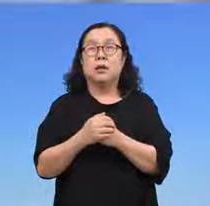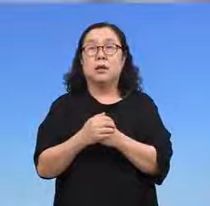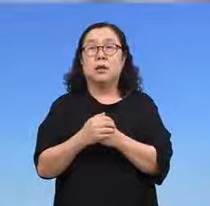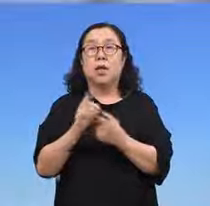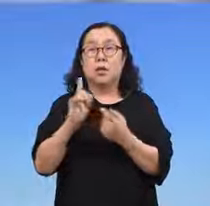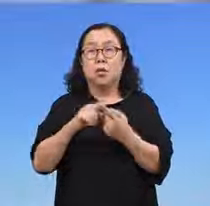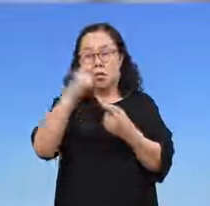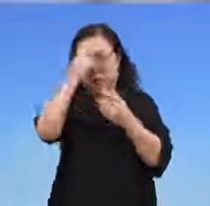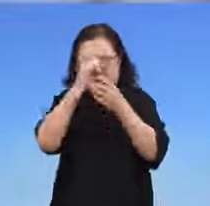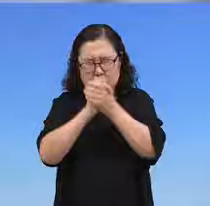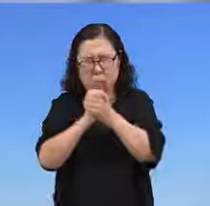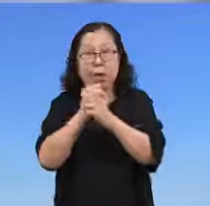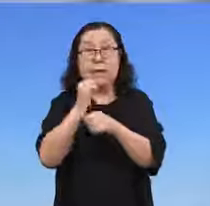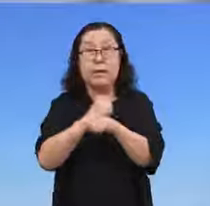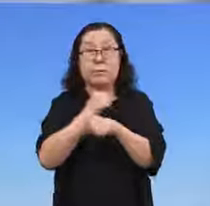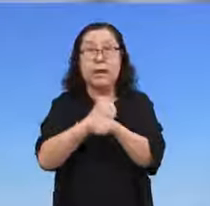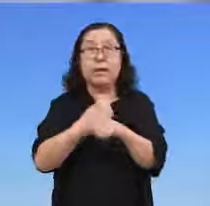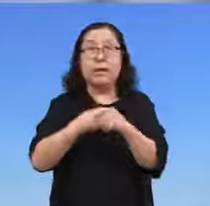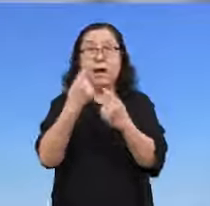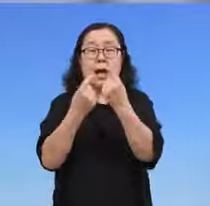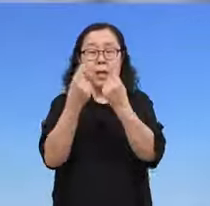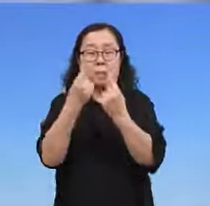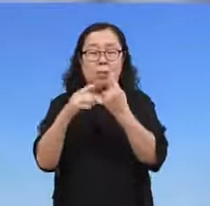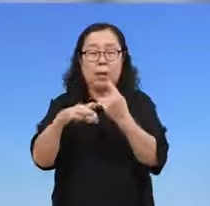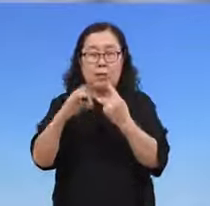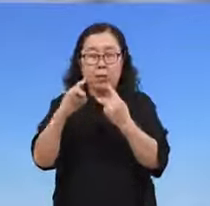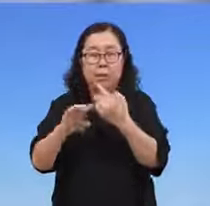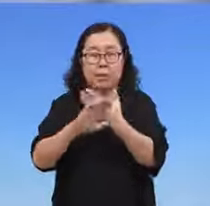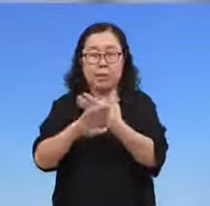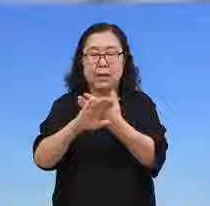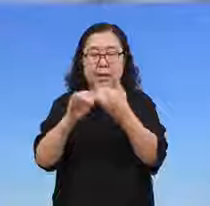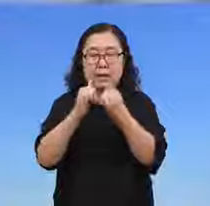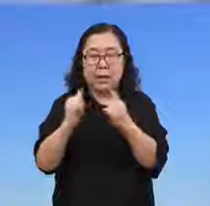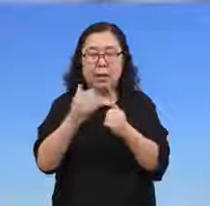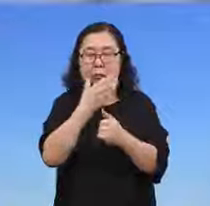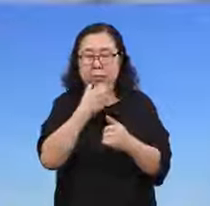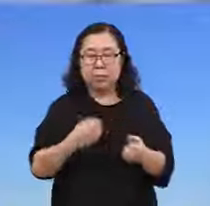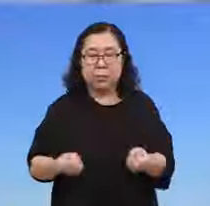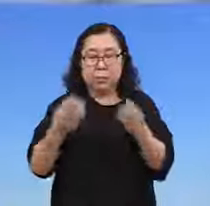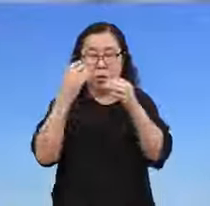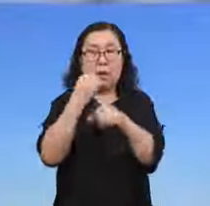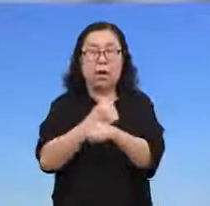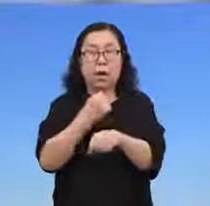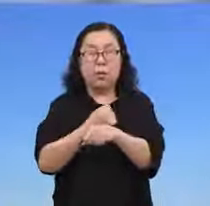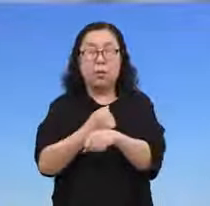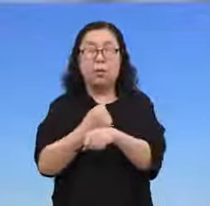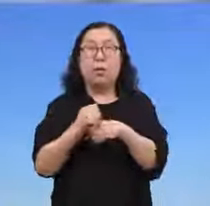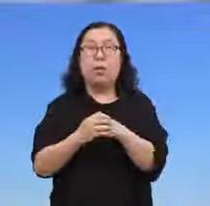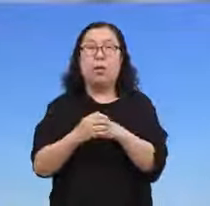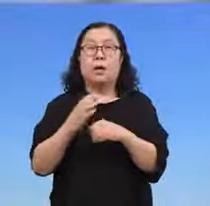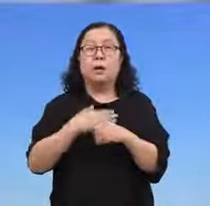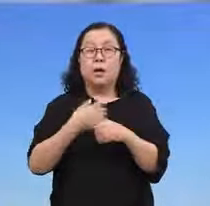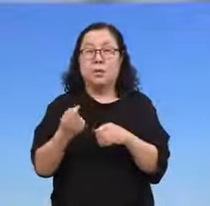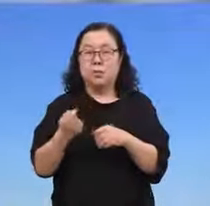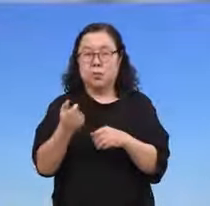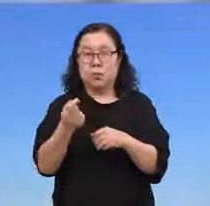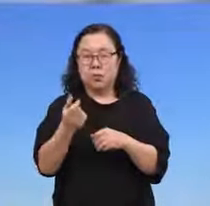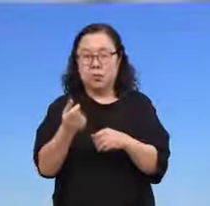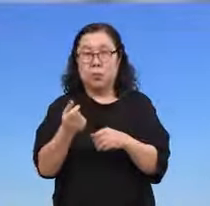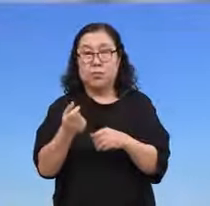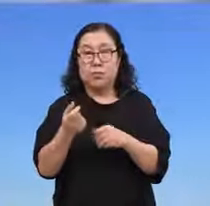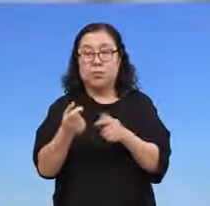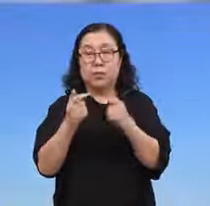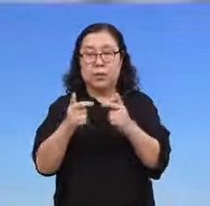기도하게 된다면 나보다도 먼저 타인을 축복하며, 아니 우리 본능은 친구가 성공할 때마다 나는 조금씩